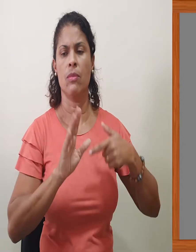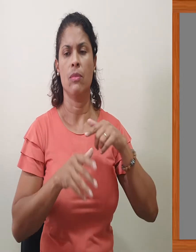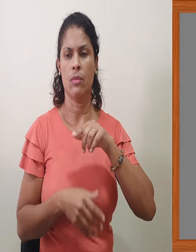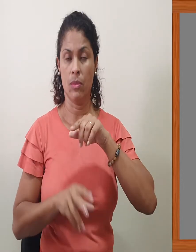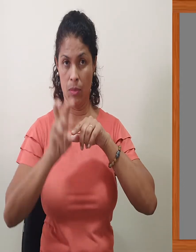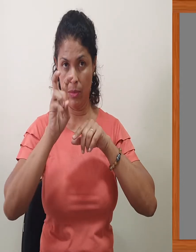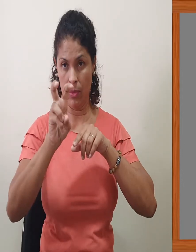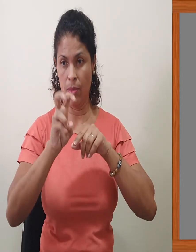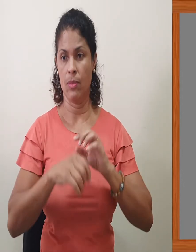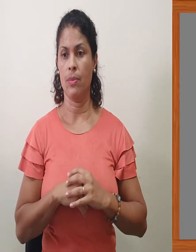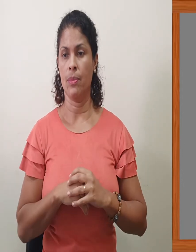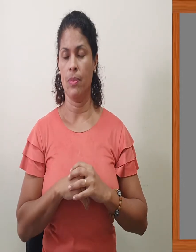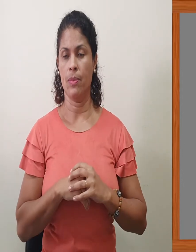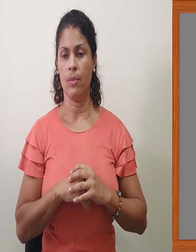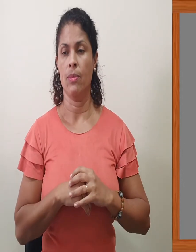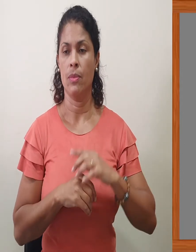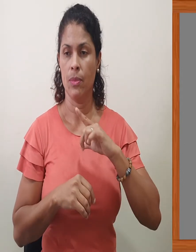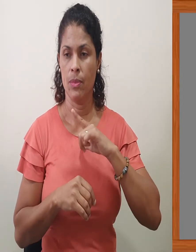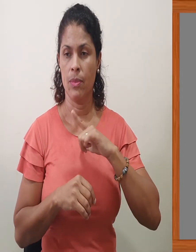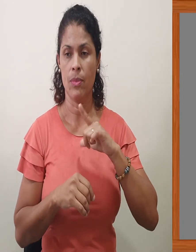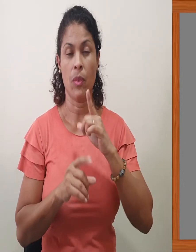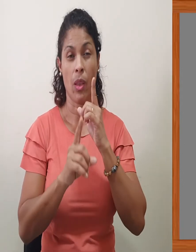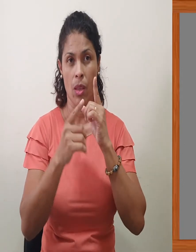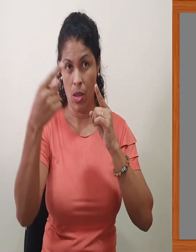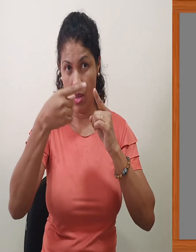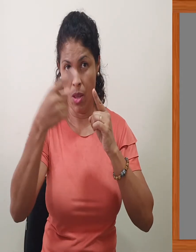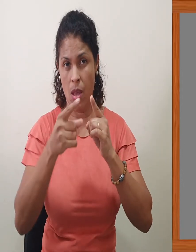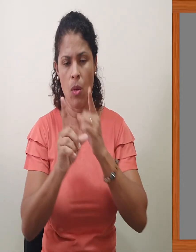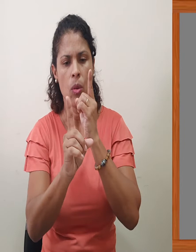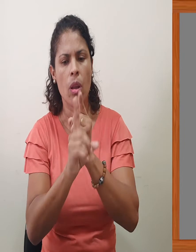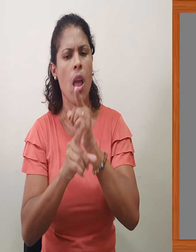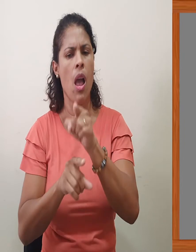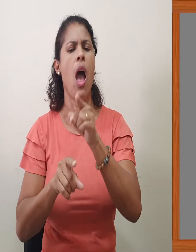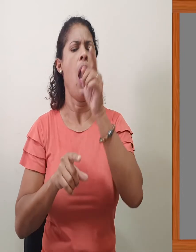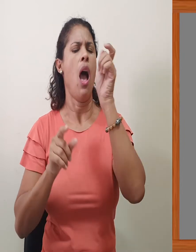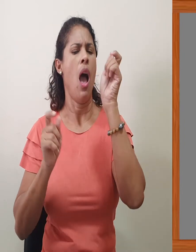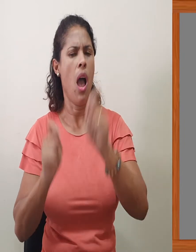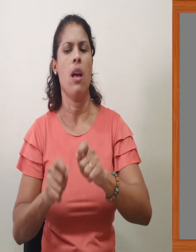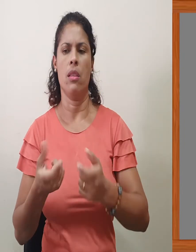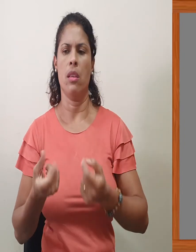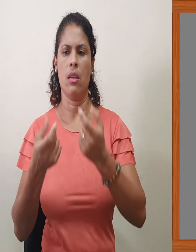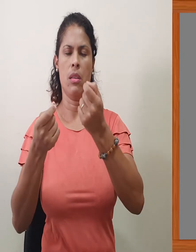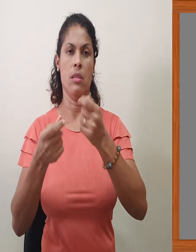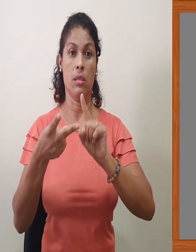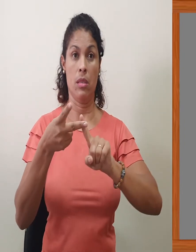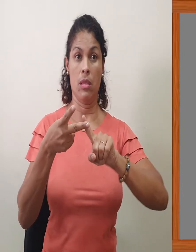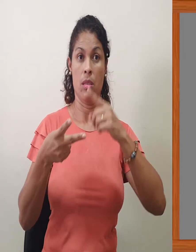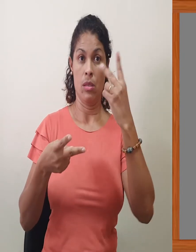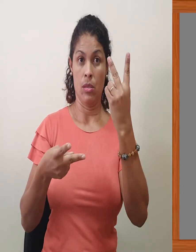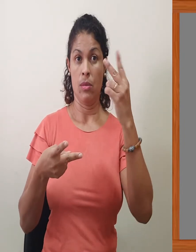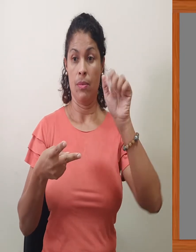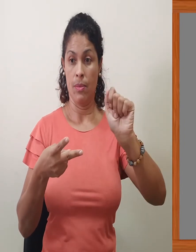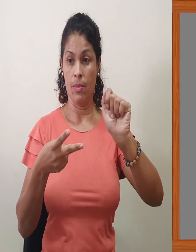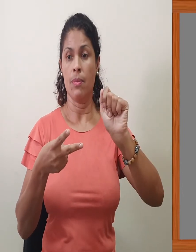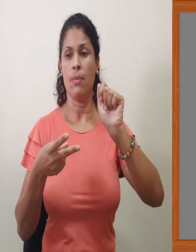Esse cartaz foi utilizado pelo Ministério da Saúde, já há muitos anos, em uma campanha contra o hábito de